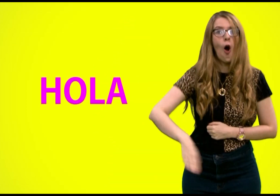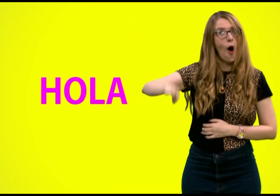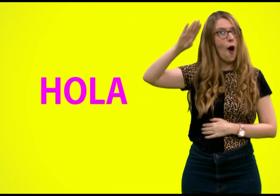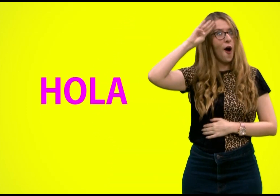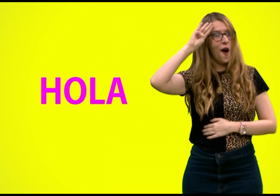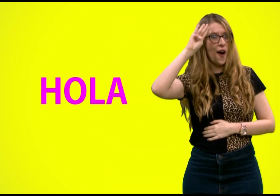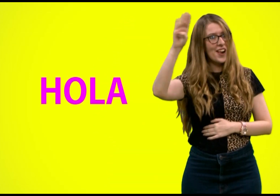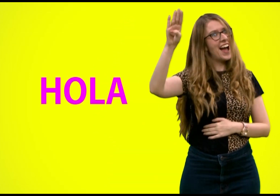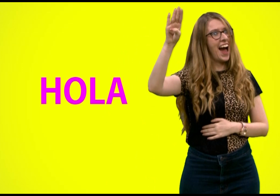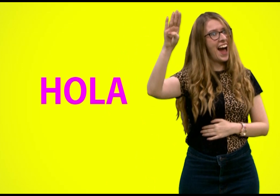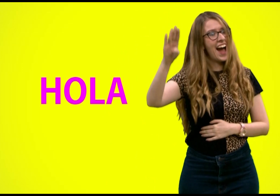hola